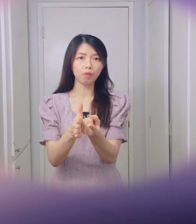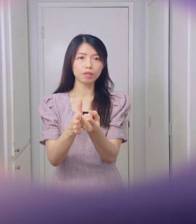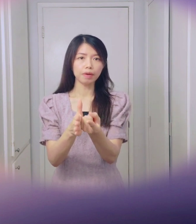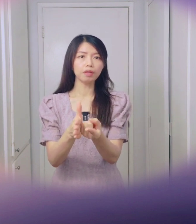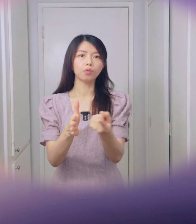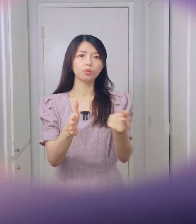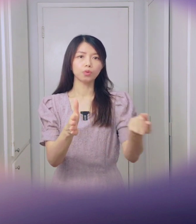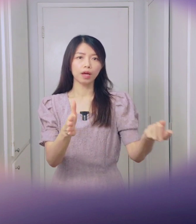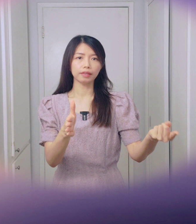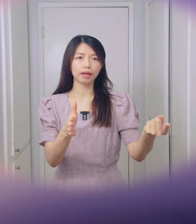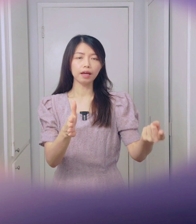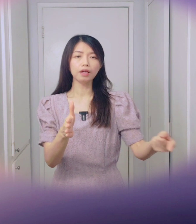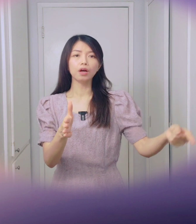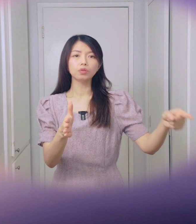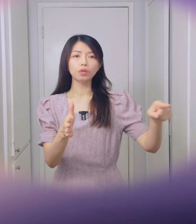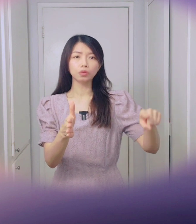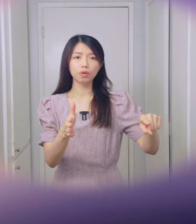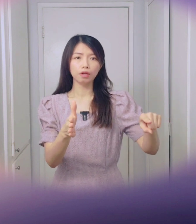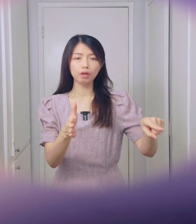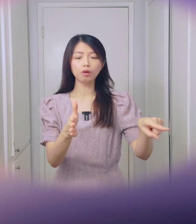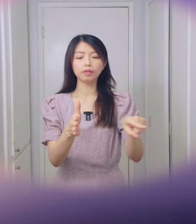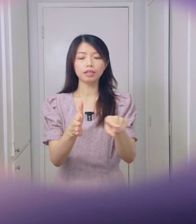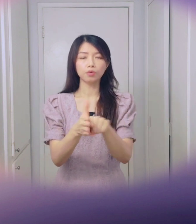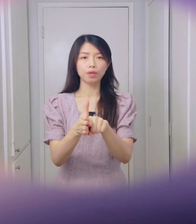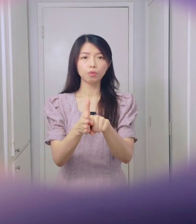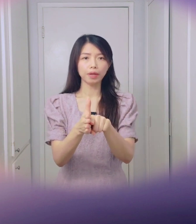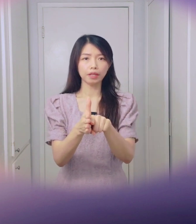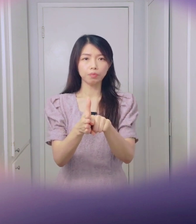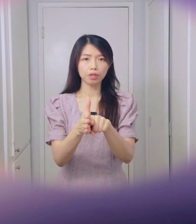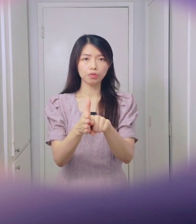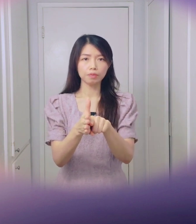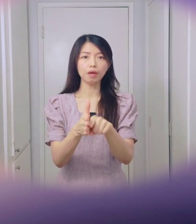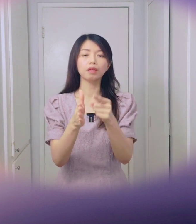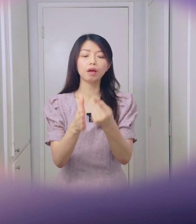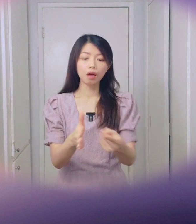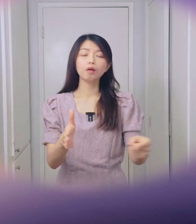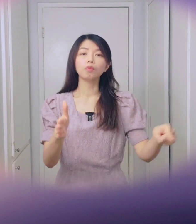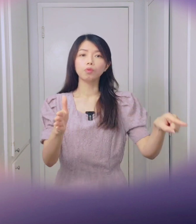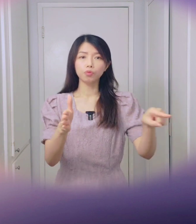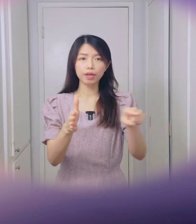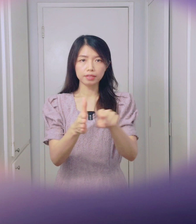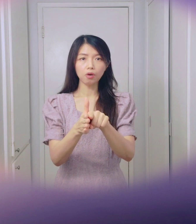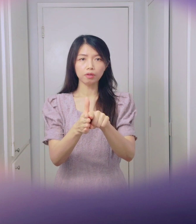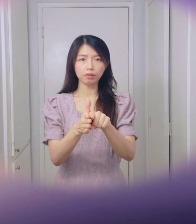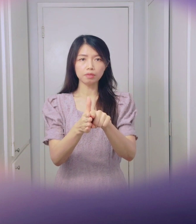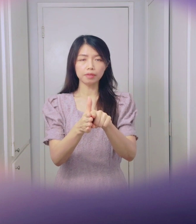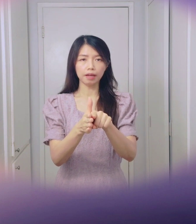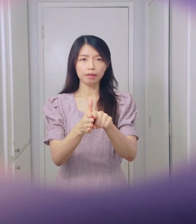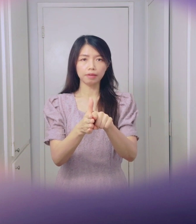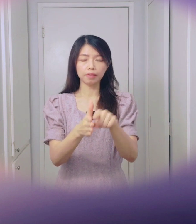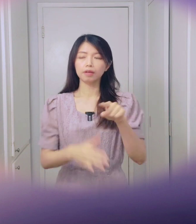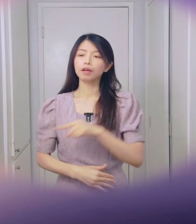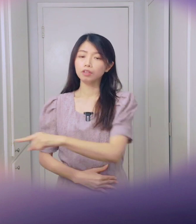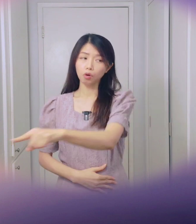이 검지만 오른쪽으로 나갔다가 손을 돌려서 다시 왼손 바닥에 붙여주시면 뭐뭐 위에서 이런